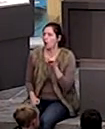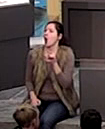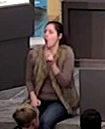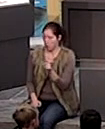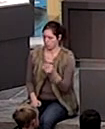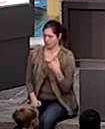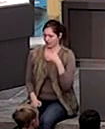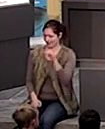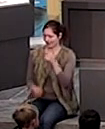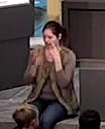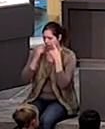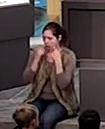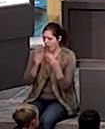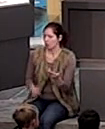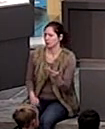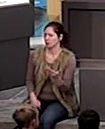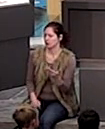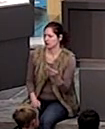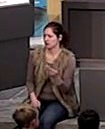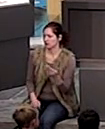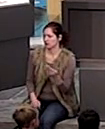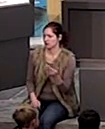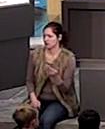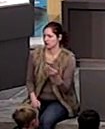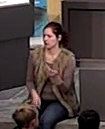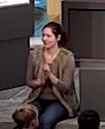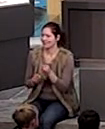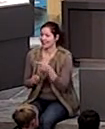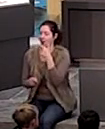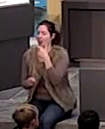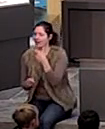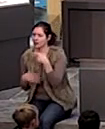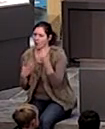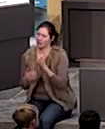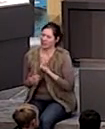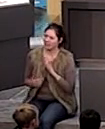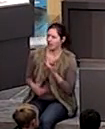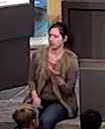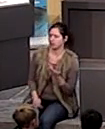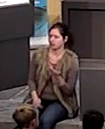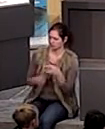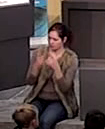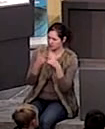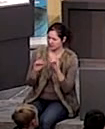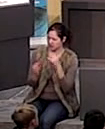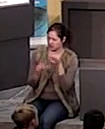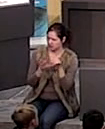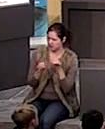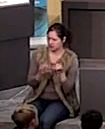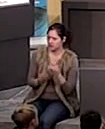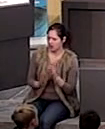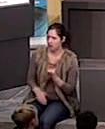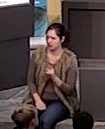huilen. In plaats van dit is lachen of dit is een geintje. Dus dat kan al wel.